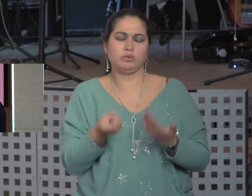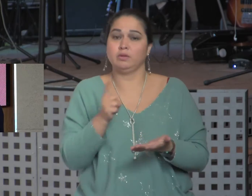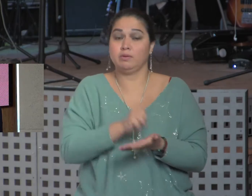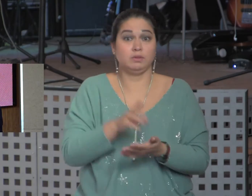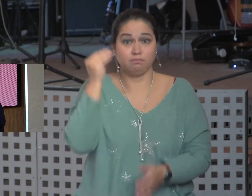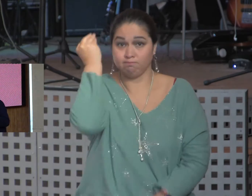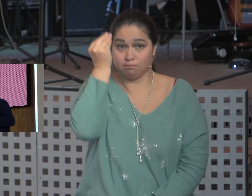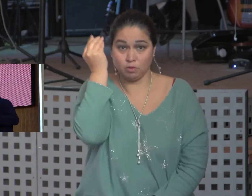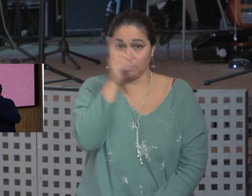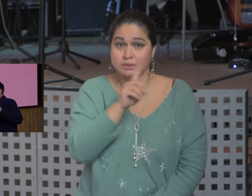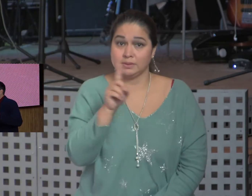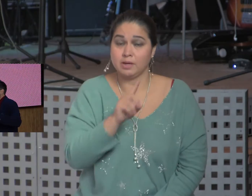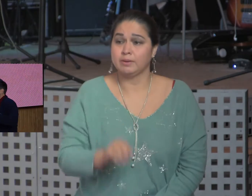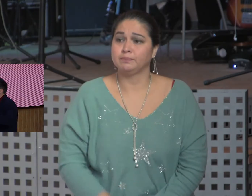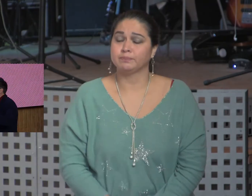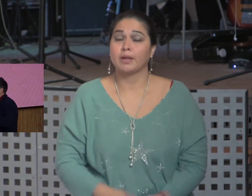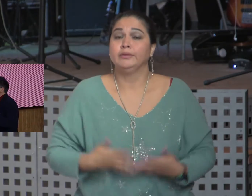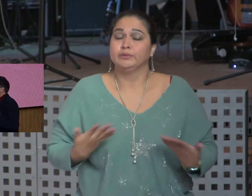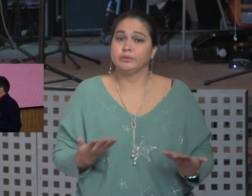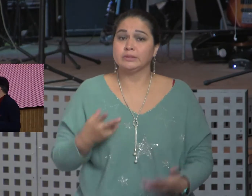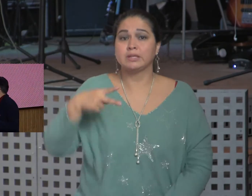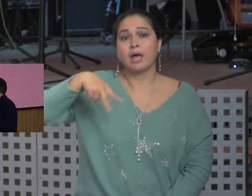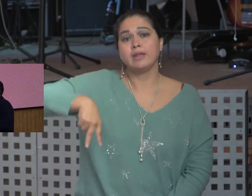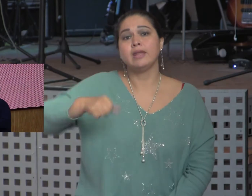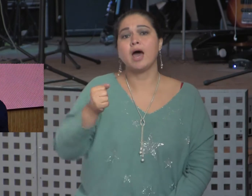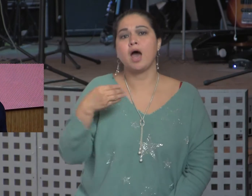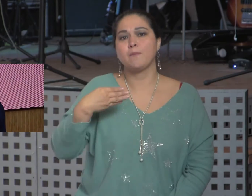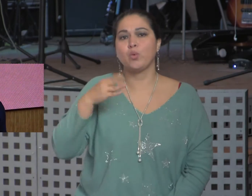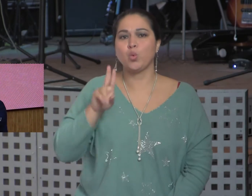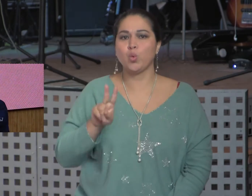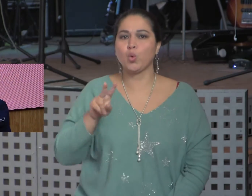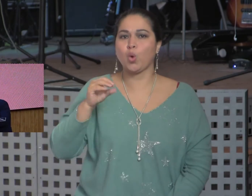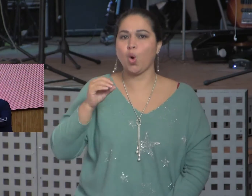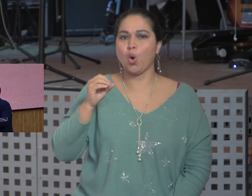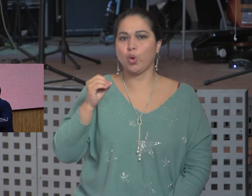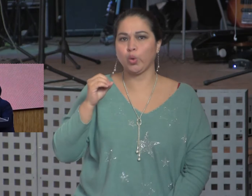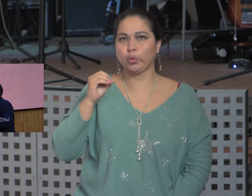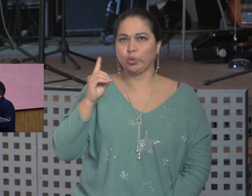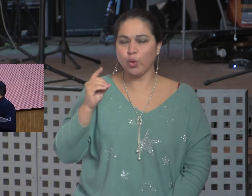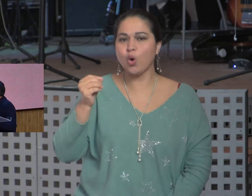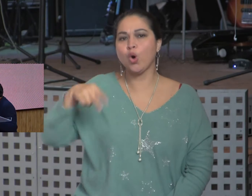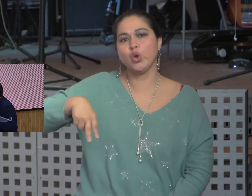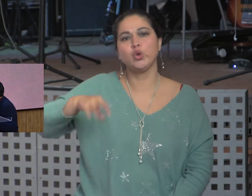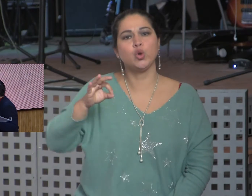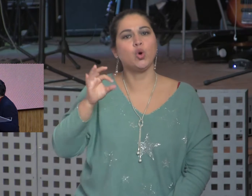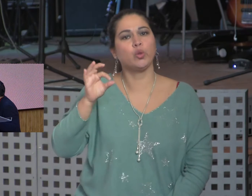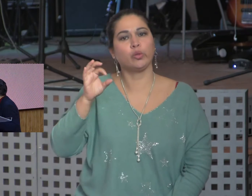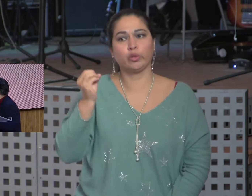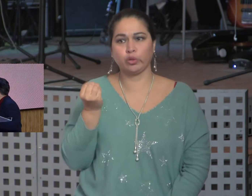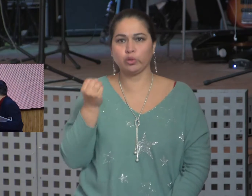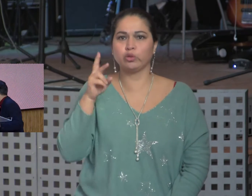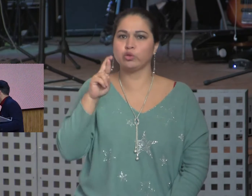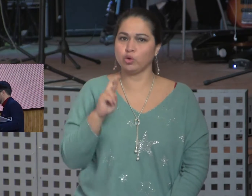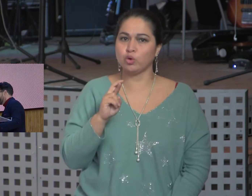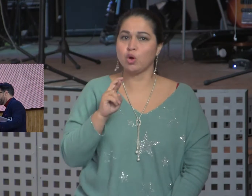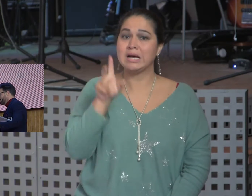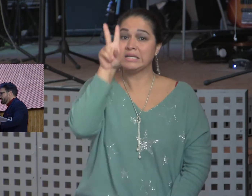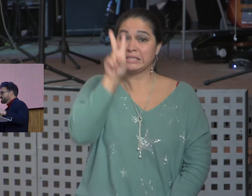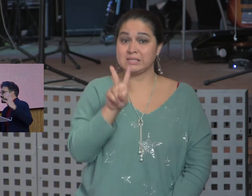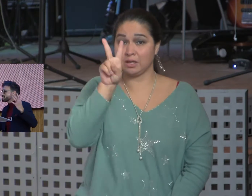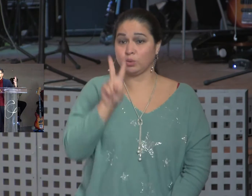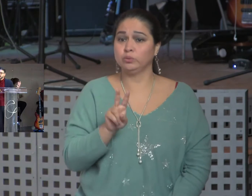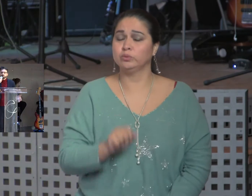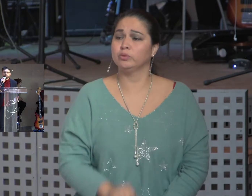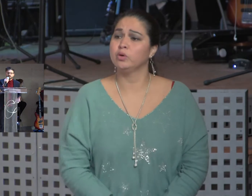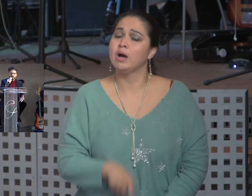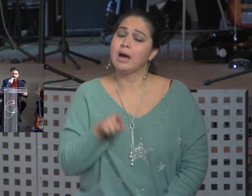II les lleva en cautiverio a Babilonia en la época del rey Joaquín.